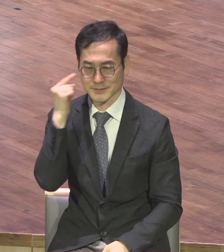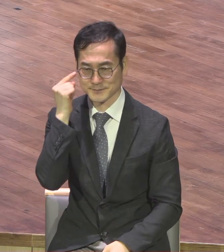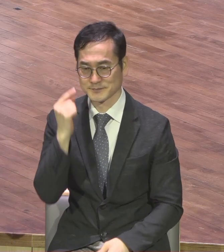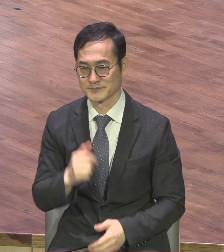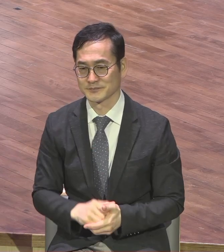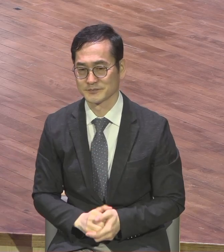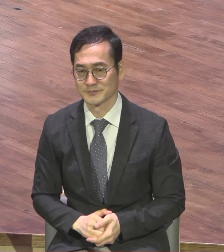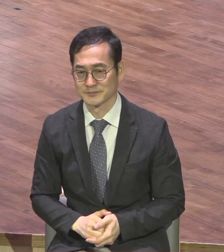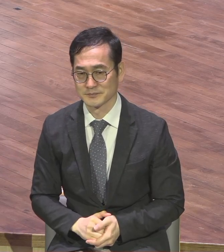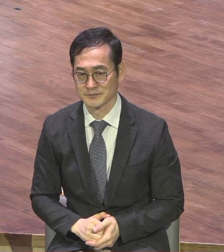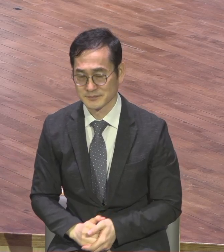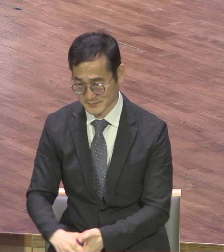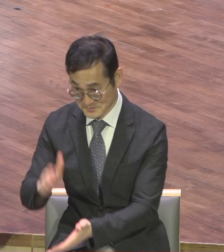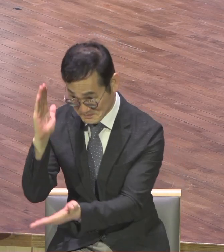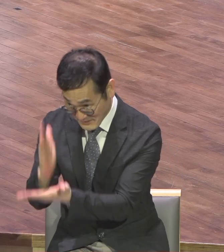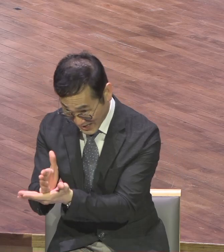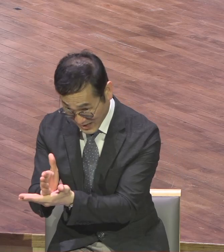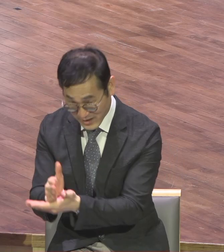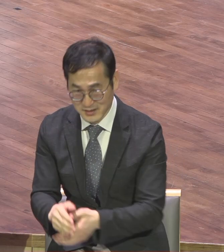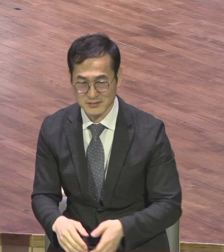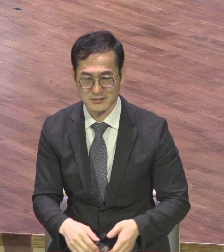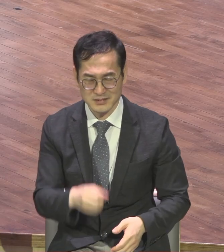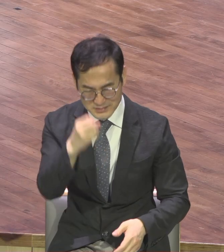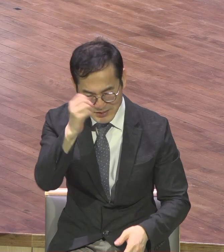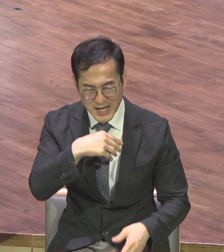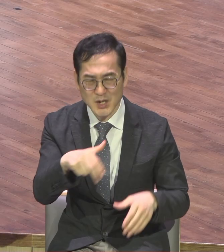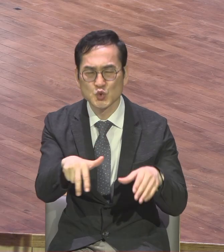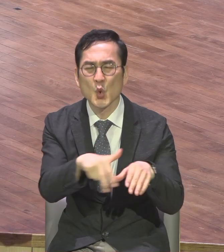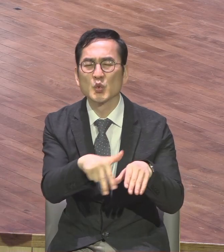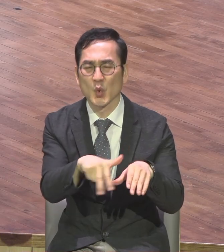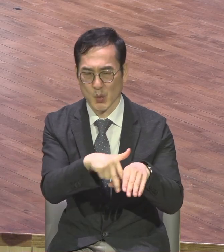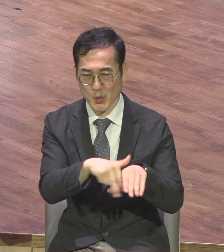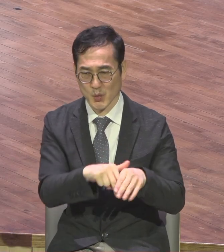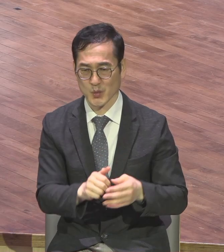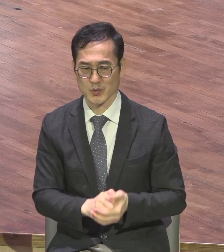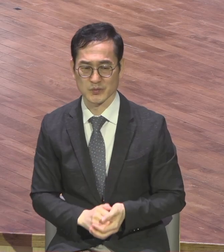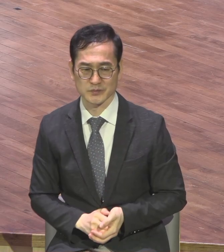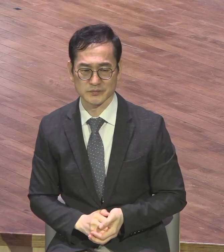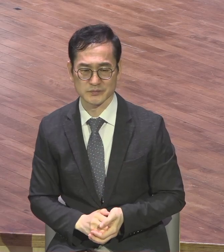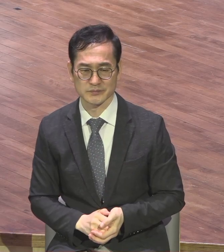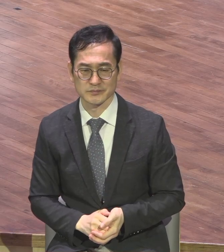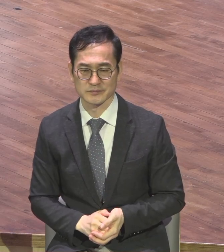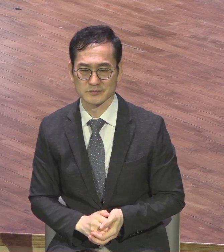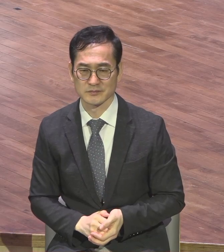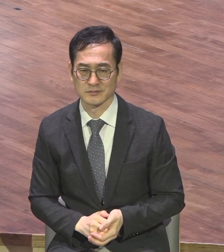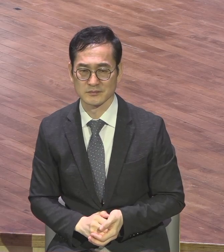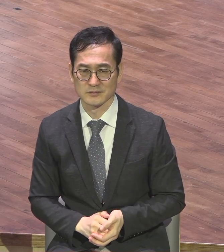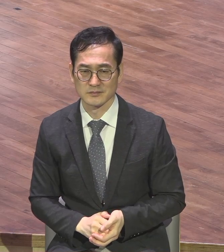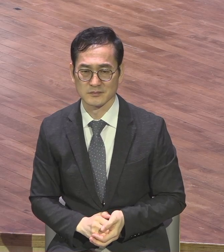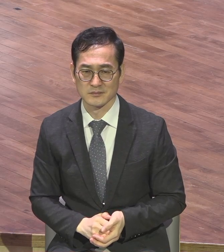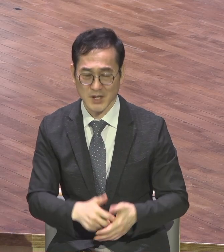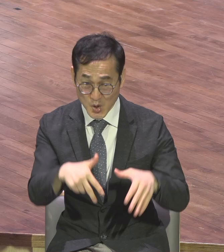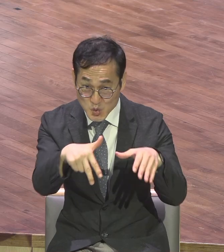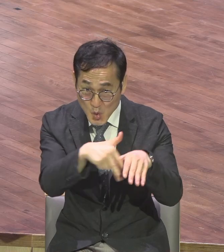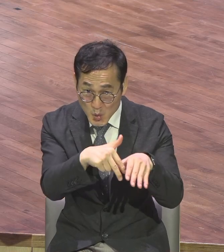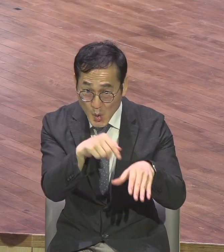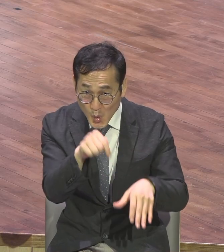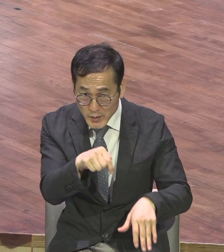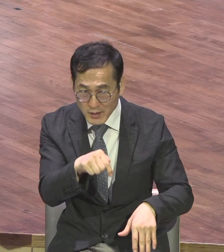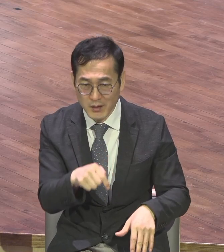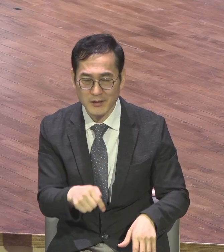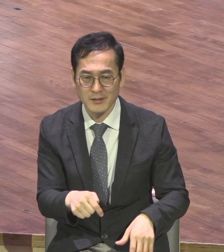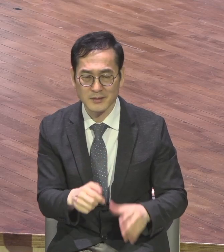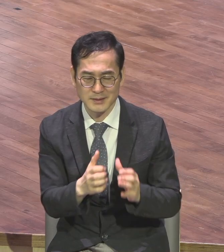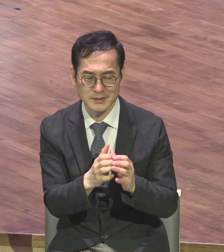다 종교예요. 종교. 기독교 종교예요. 기독교 종교는 시험 들고